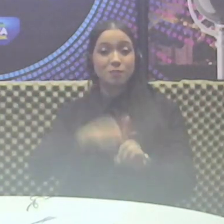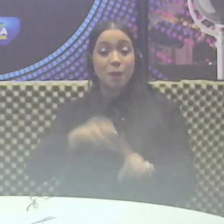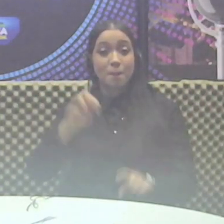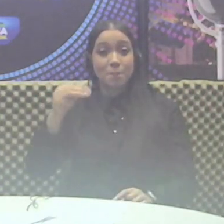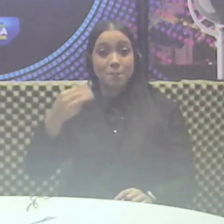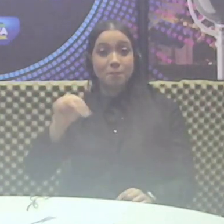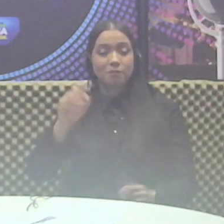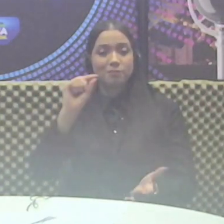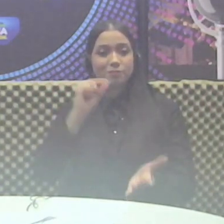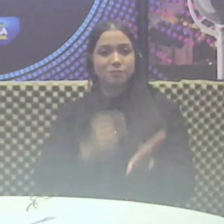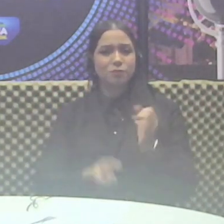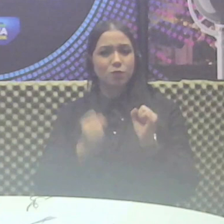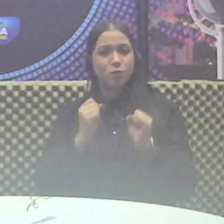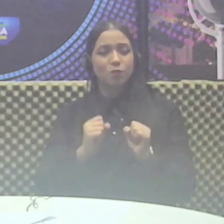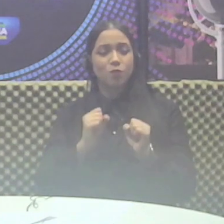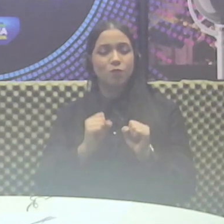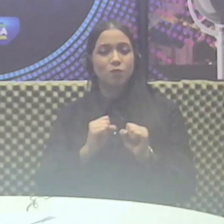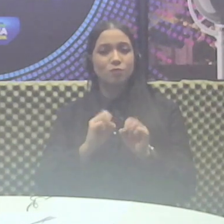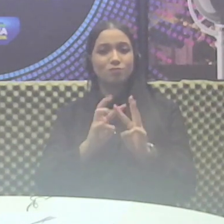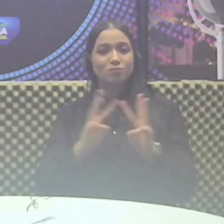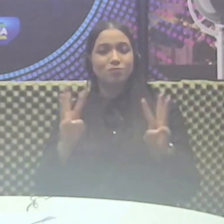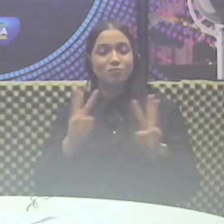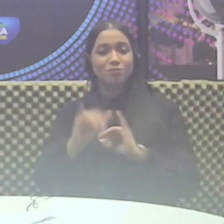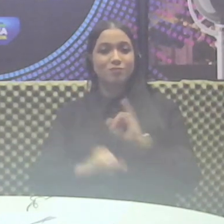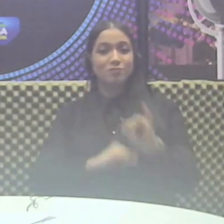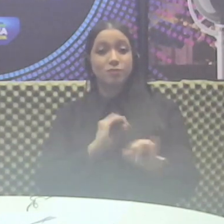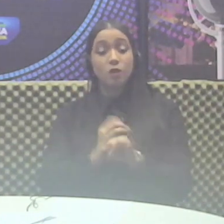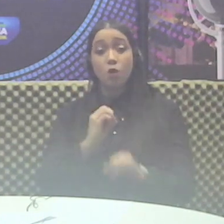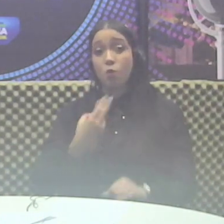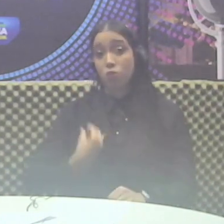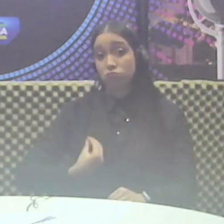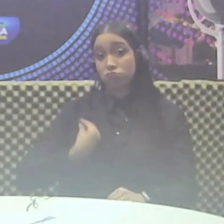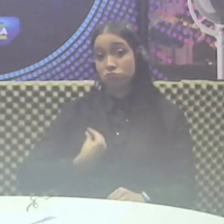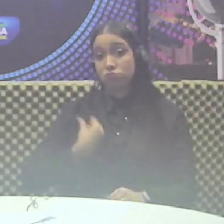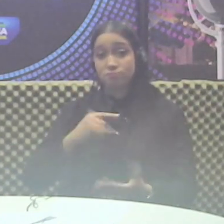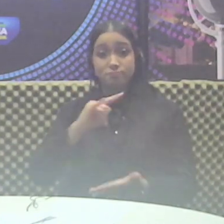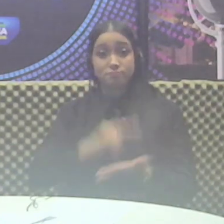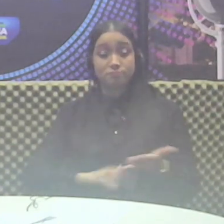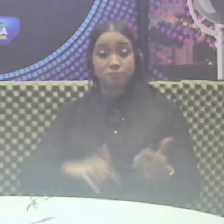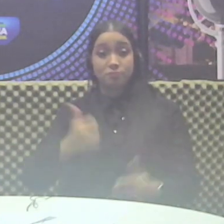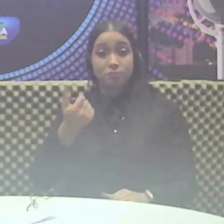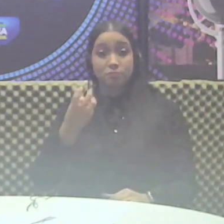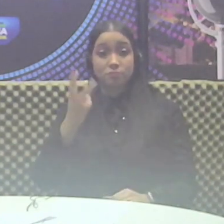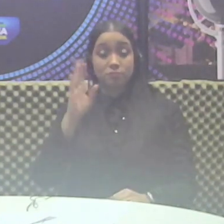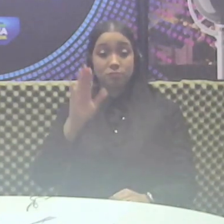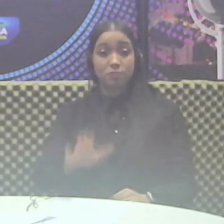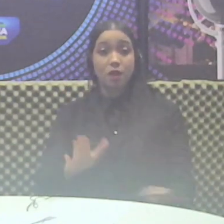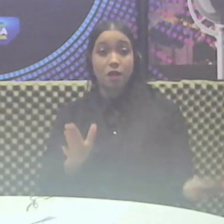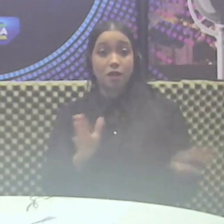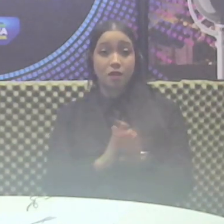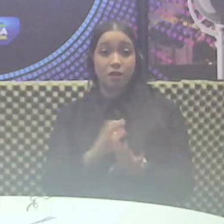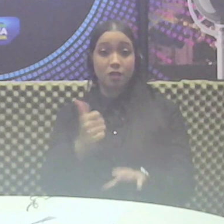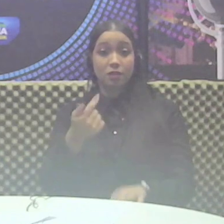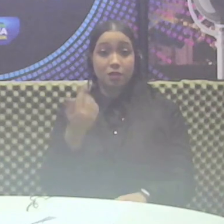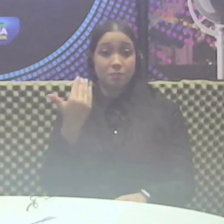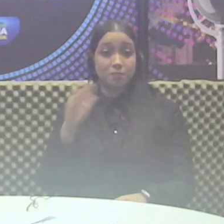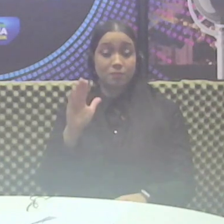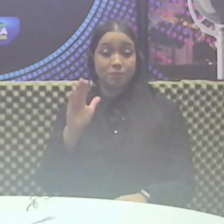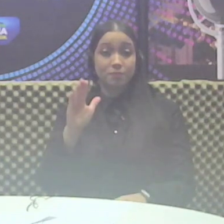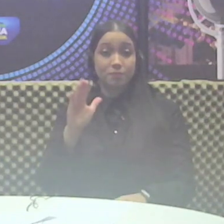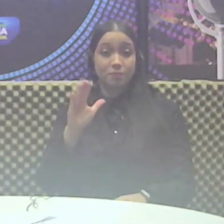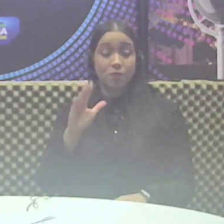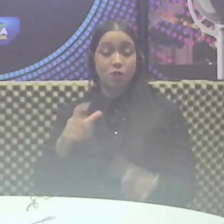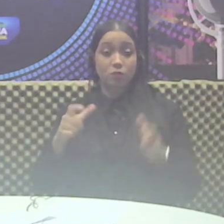é possível se inscrever via formulário virtual ou presencialmente das 13 horas às 17h30 no